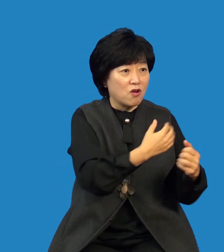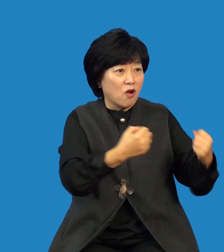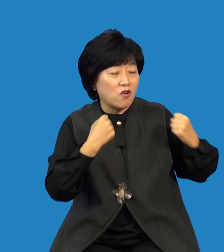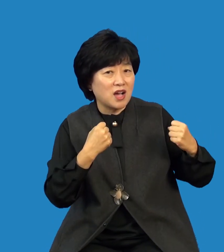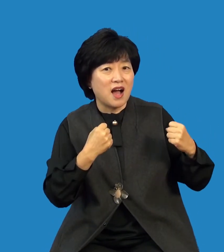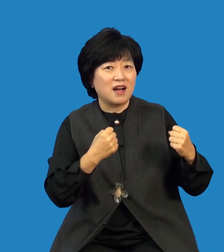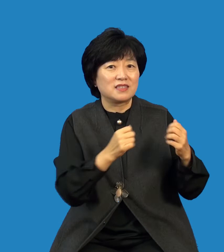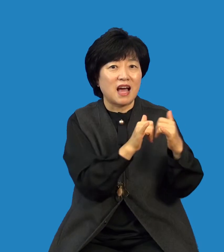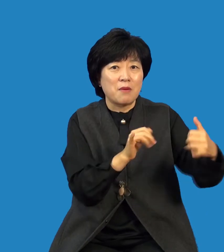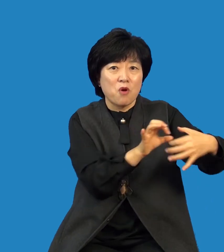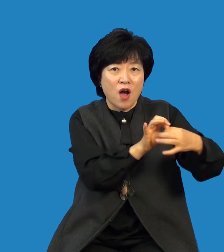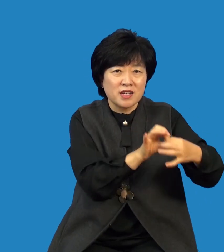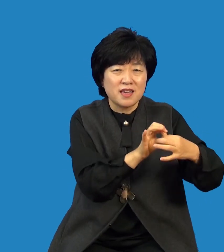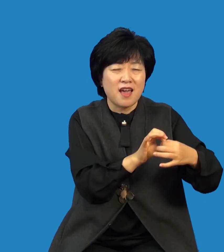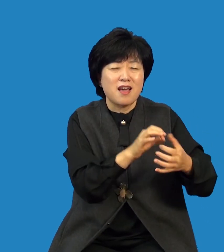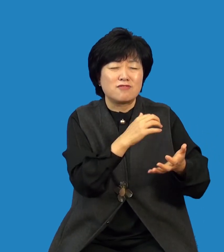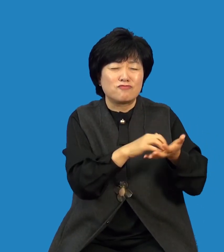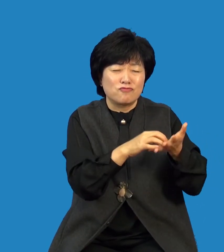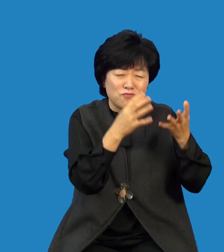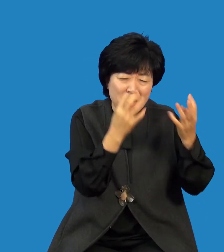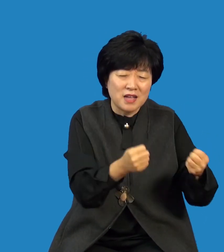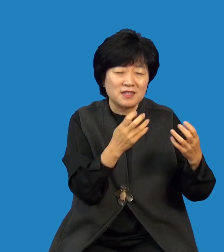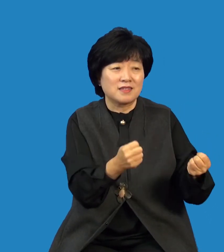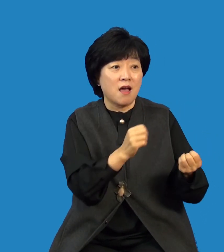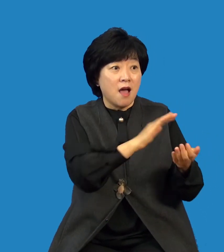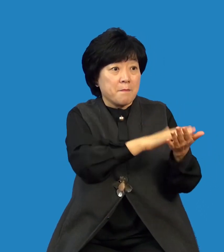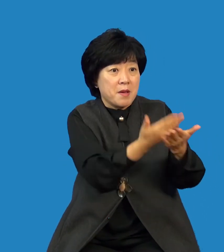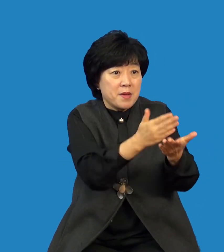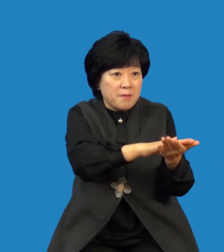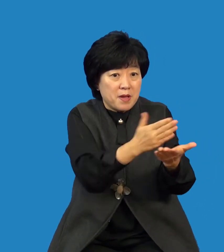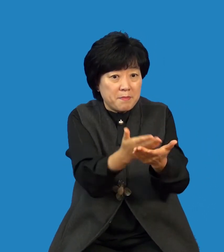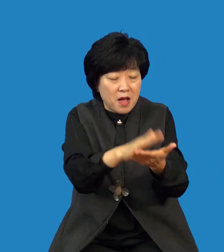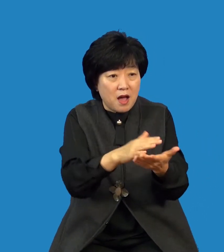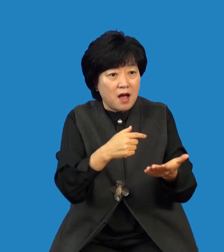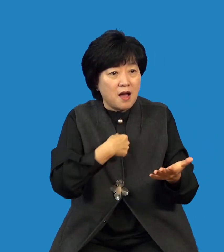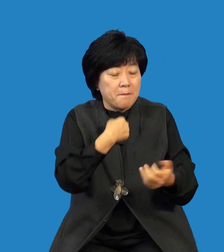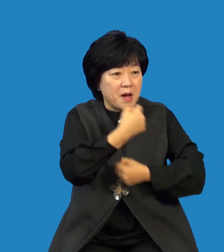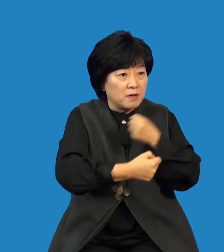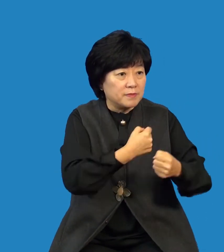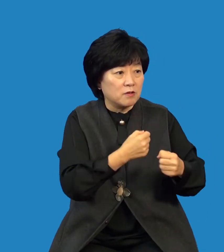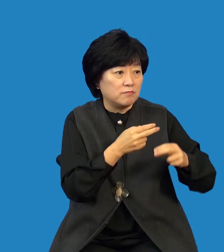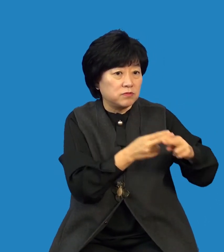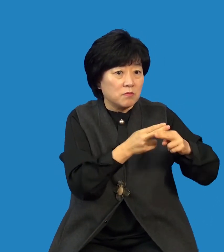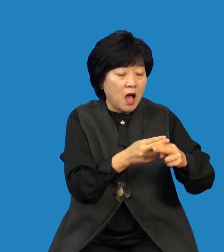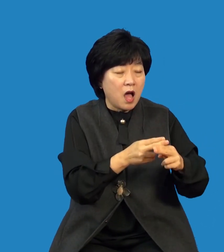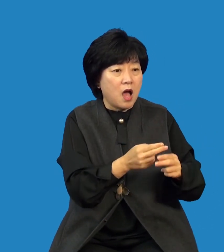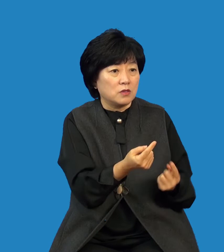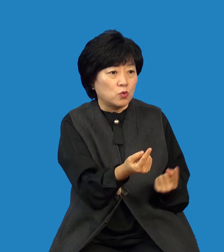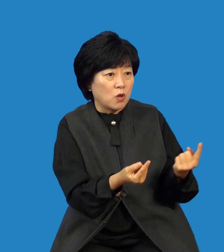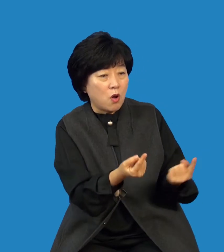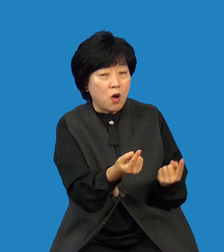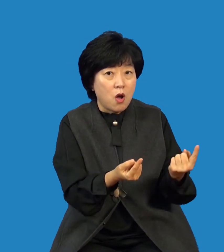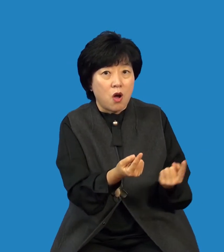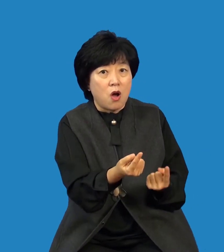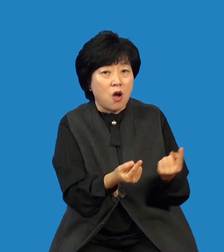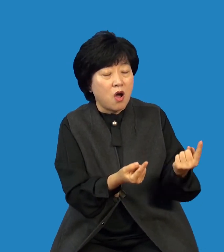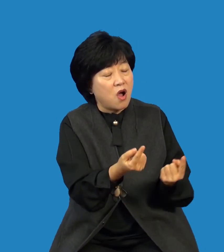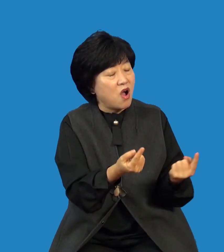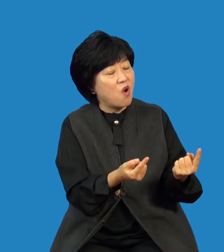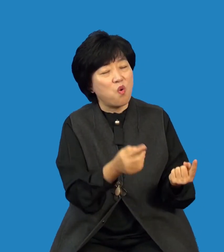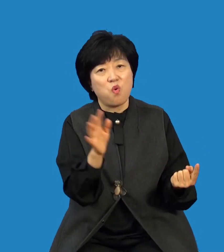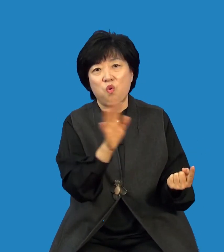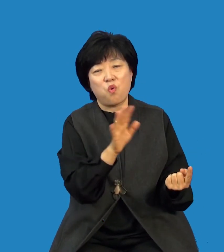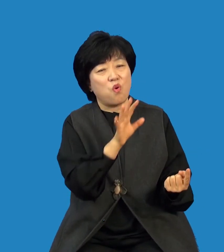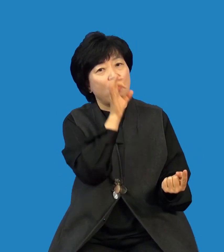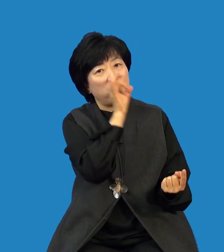사람과의 관계, 하여간 무수히 많은 변수들이 있기 때문에 이거를 제대로 조정한다고 하는 것은 거의 불가능에 가깝지 않겠어요? 차라리 비행기 조종하는 게